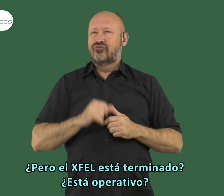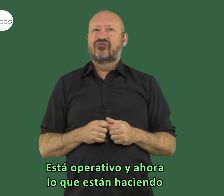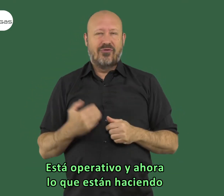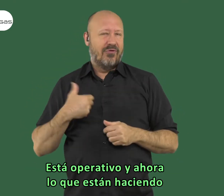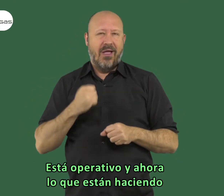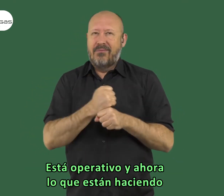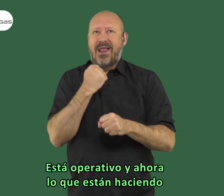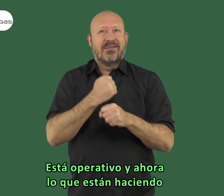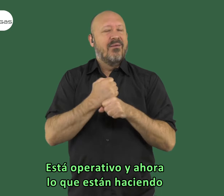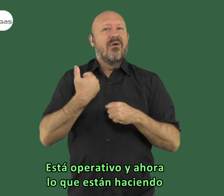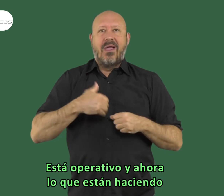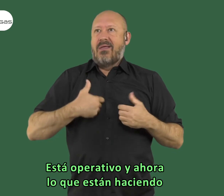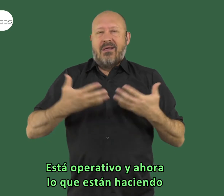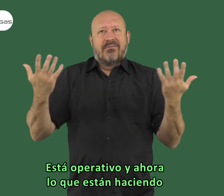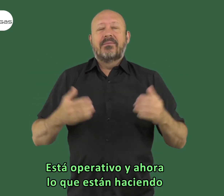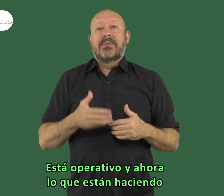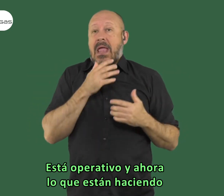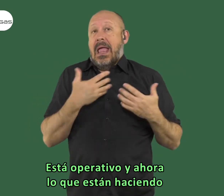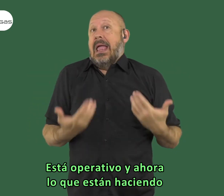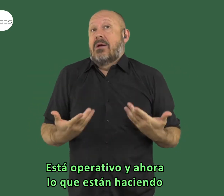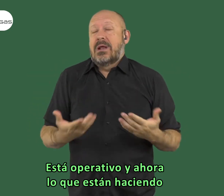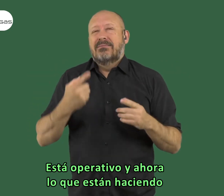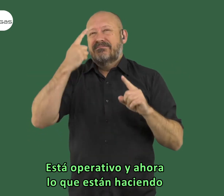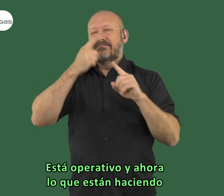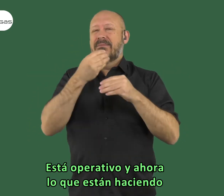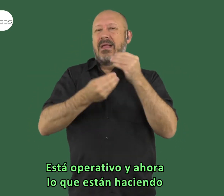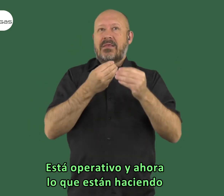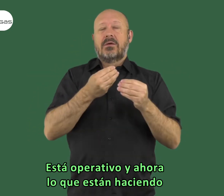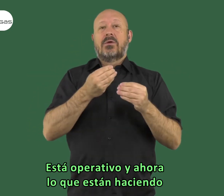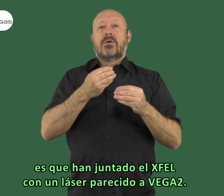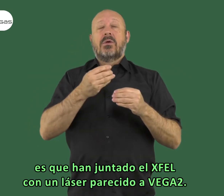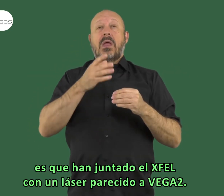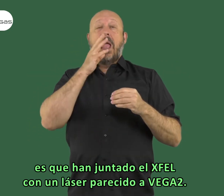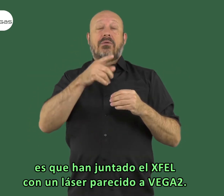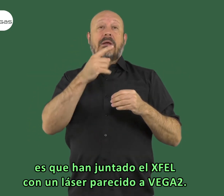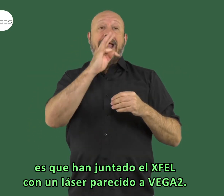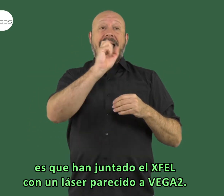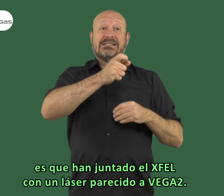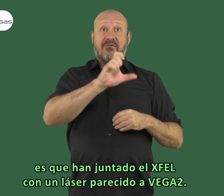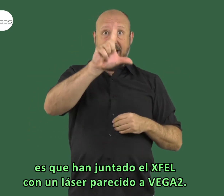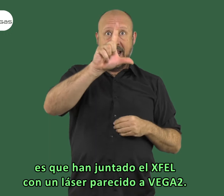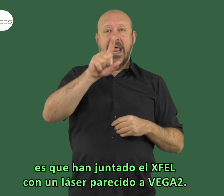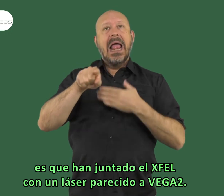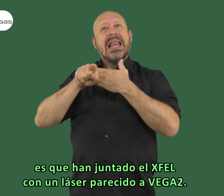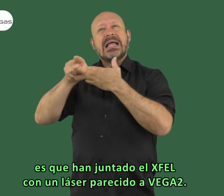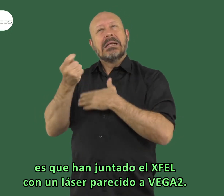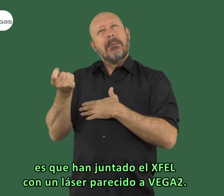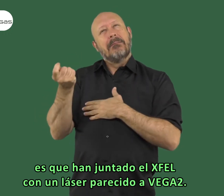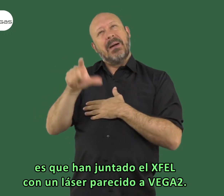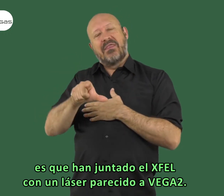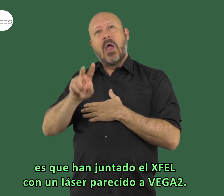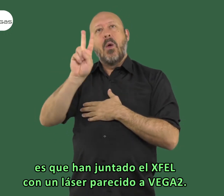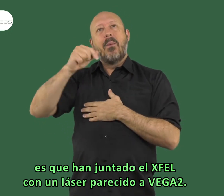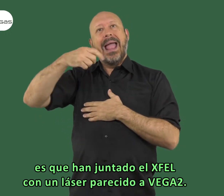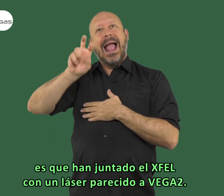operativo. Está operativo. Ajá. Está operativo y ahora lo que están haciendo que han junto el XFEL con un